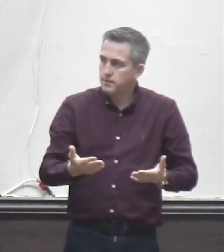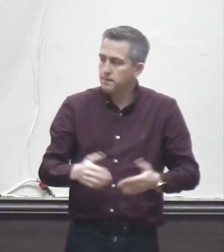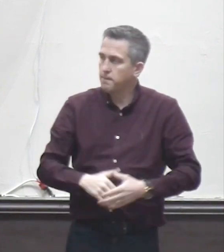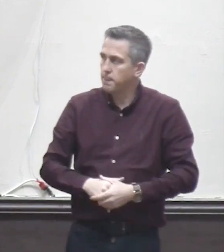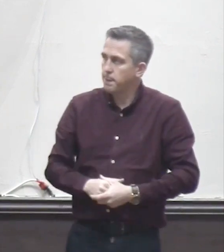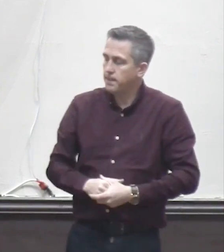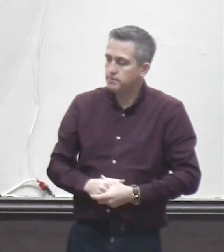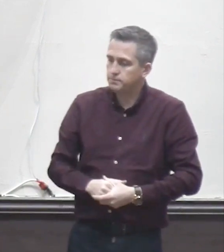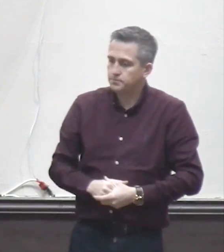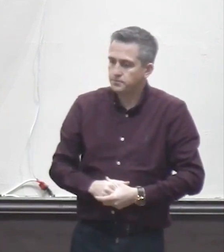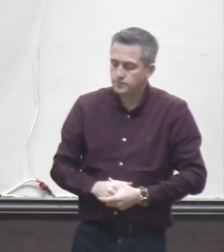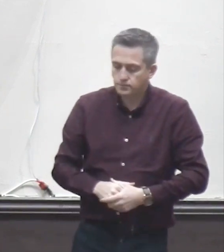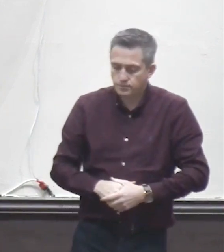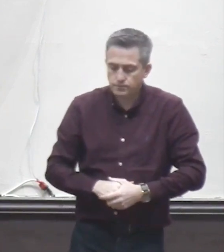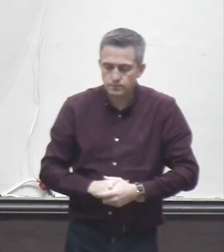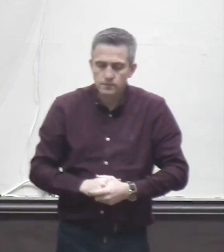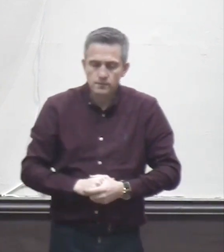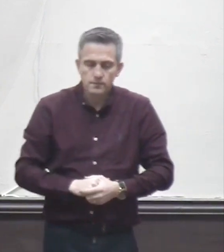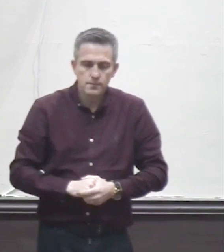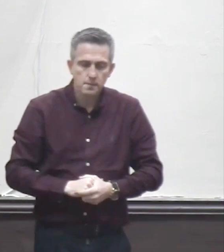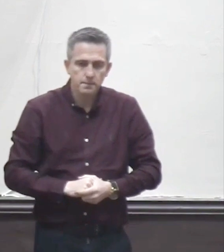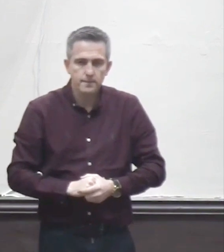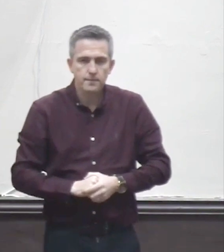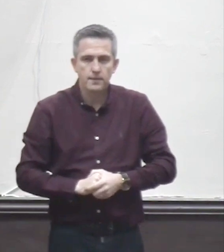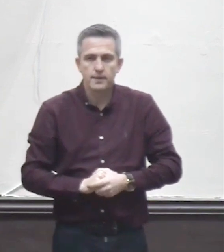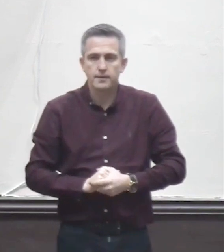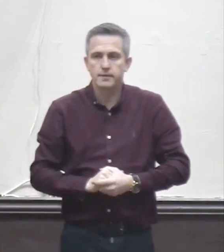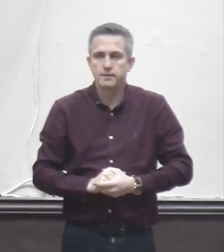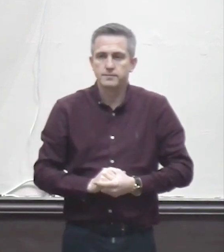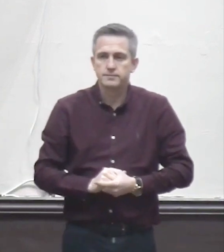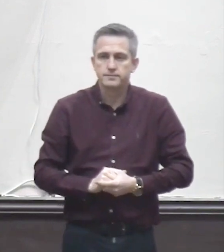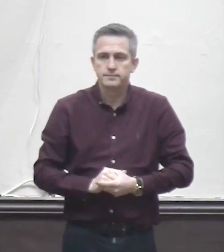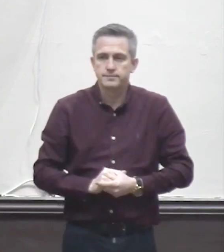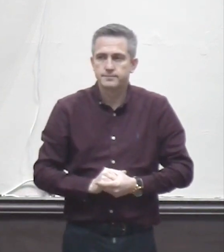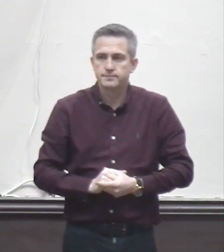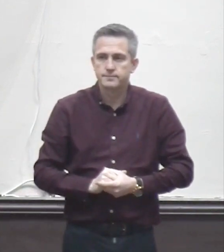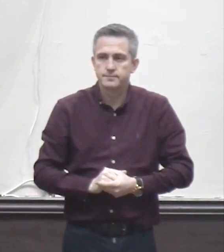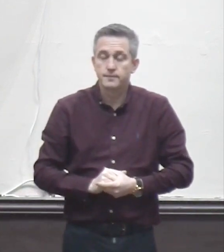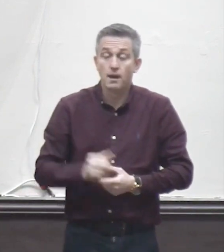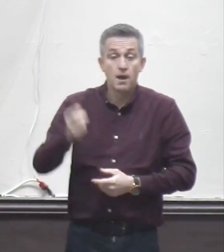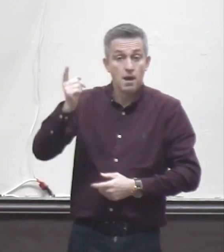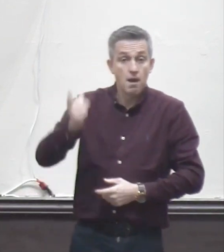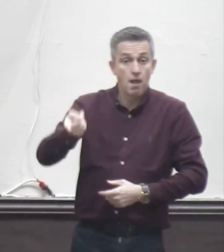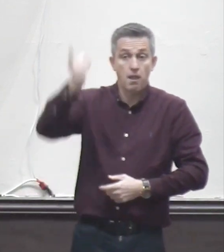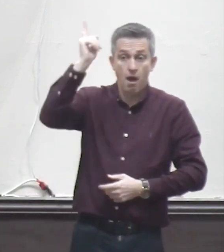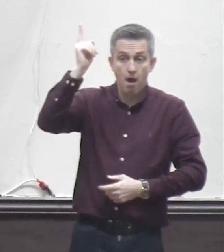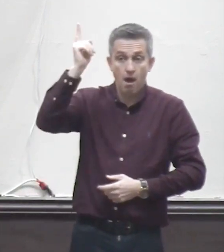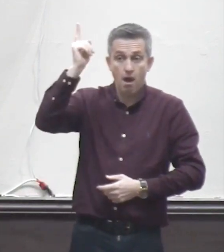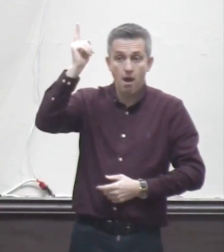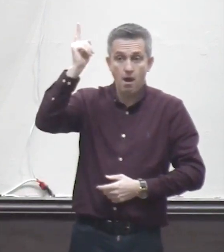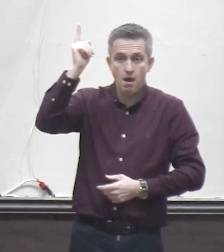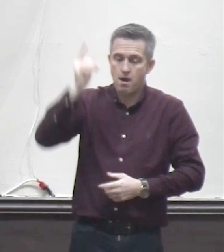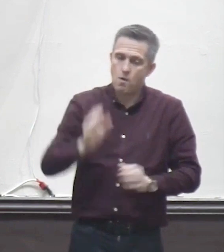أَن يُشْرَكَ بِهِ وَيَغْفِرُ مَا دُونَ ذَلِكَ لِمَن يَشَاءُ. Allah, indeed Allah, will